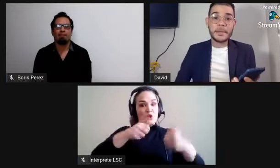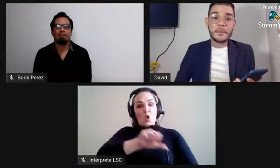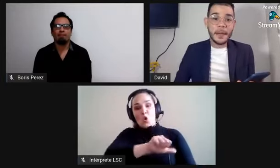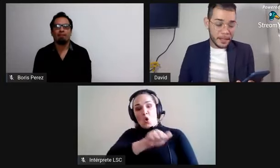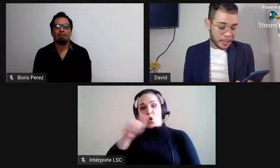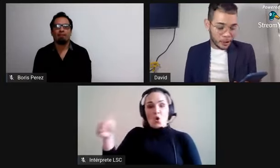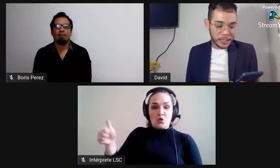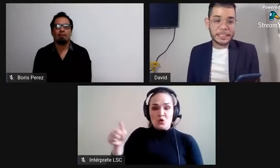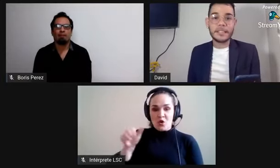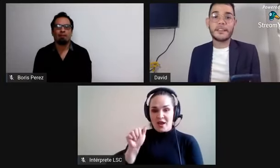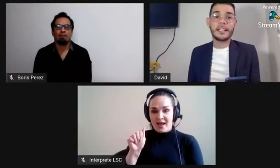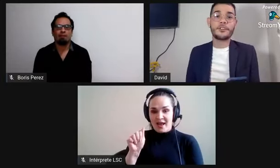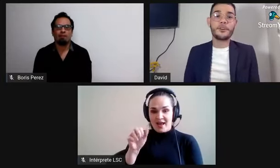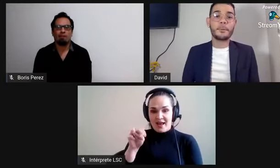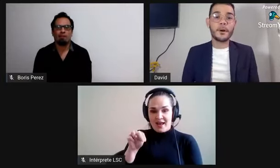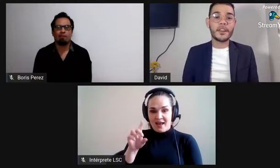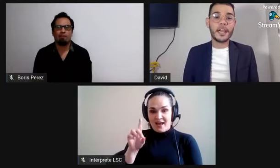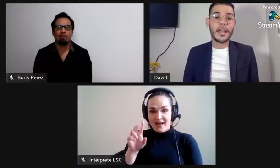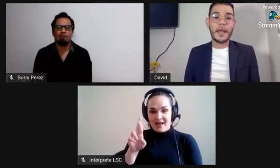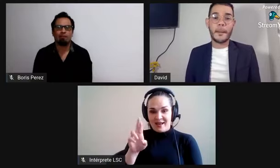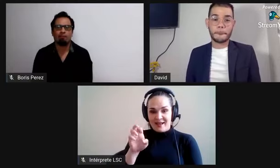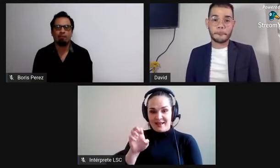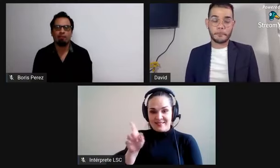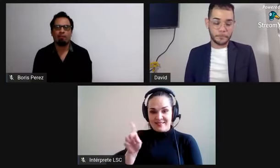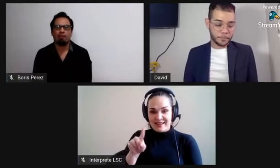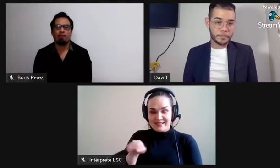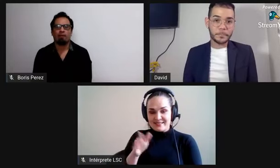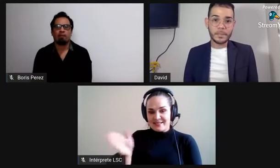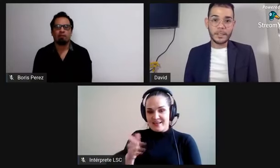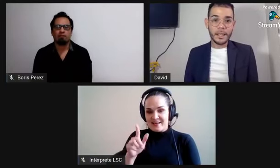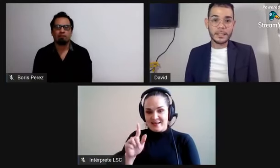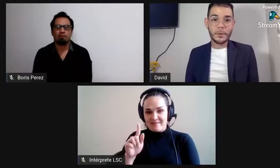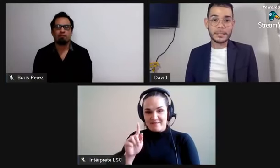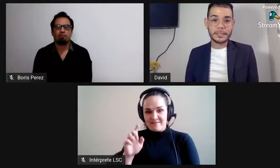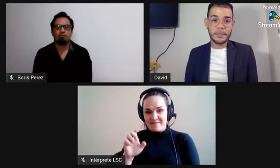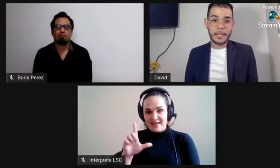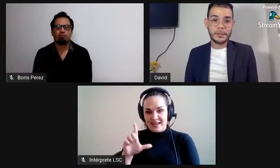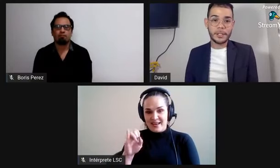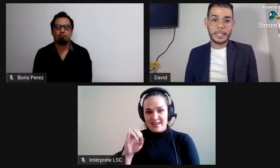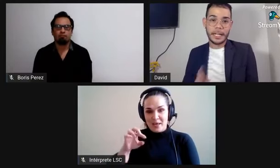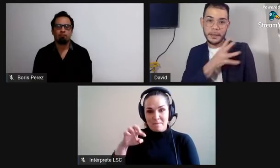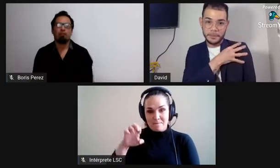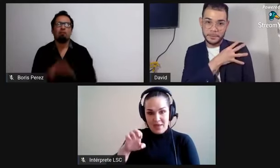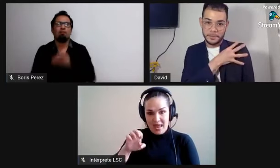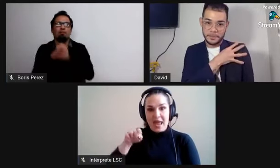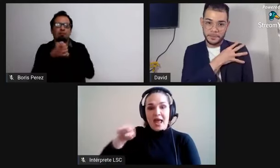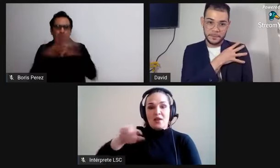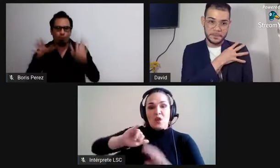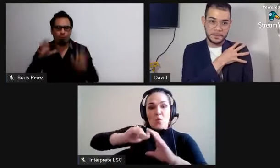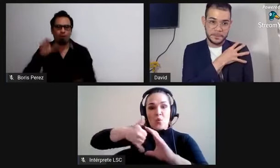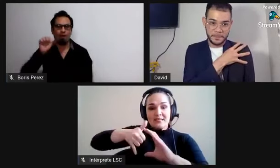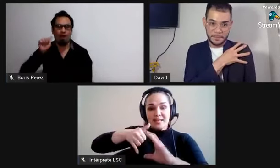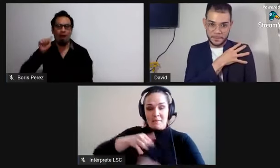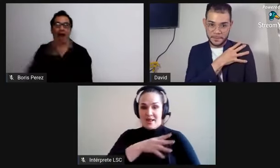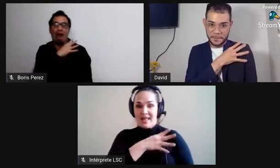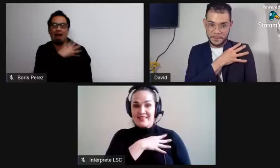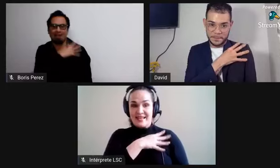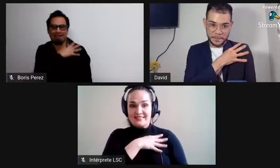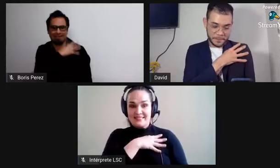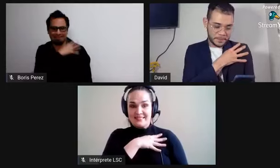Andrés Felipe nos escribe del grupo de WhatsApp de la biblioteca.